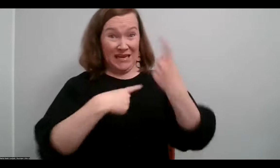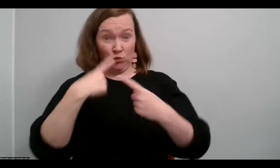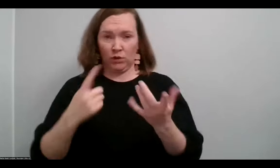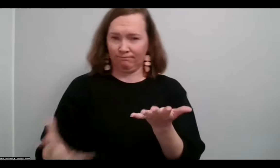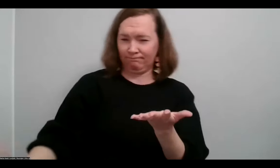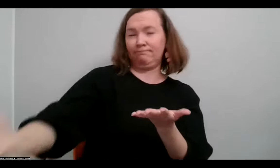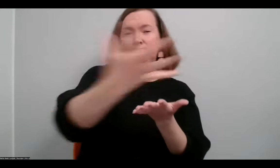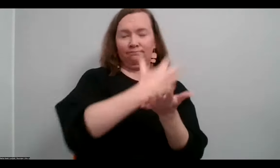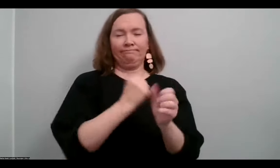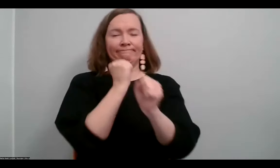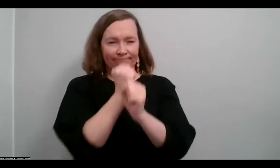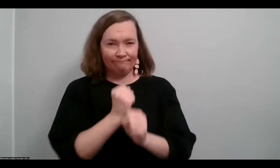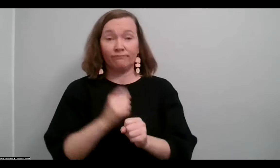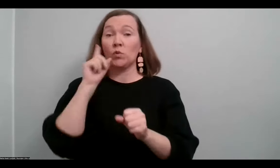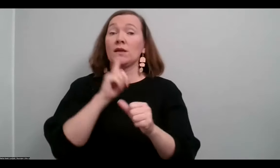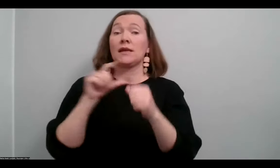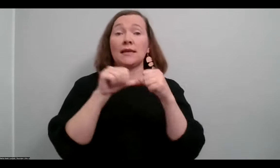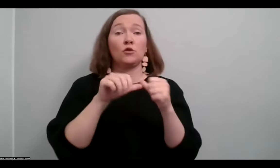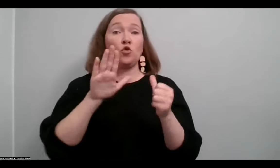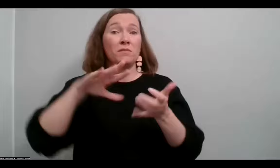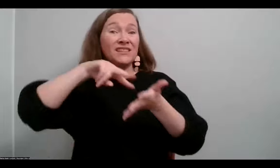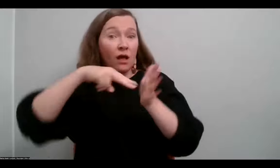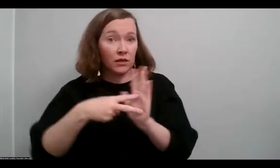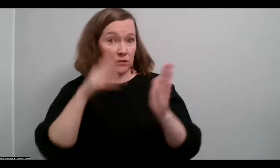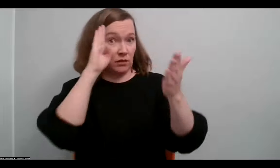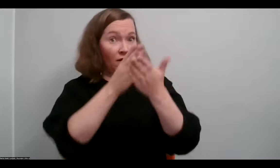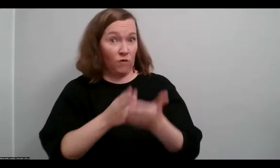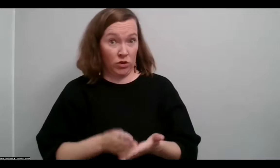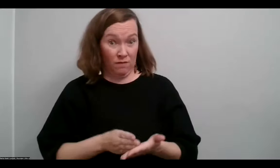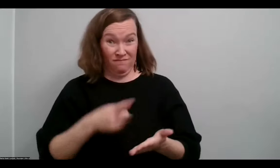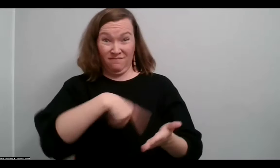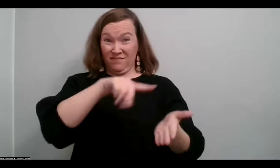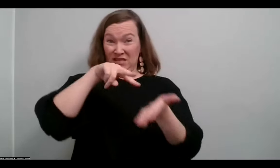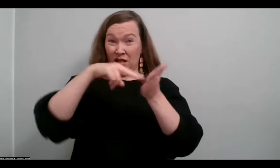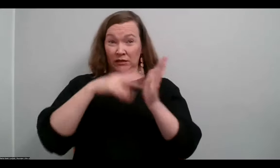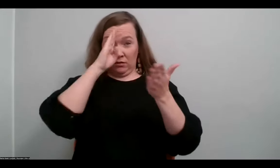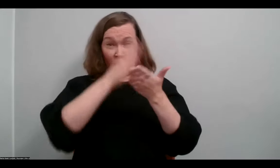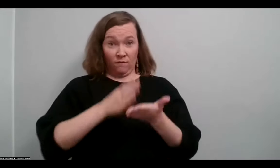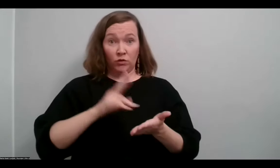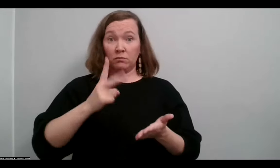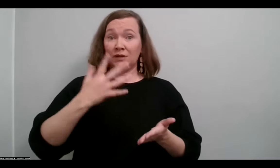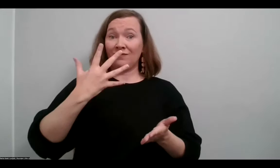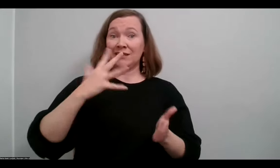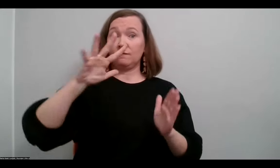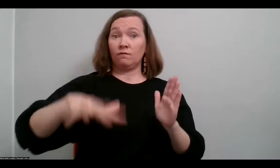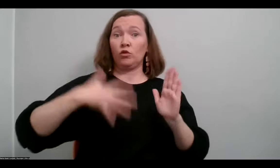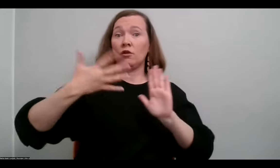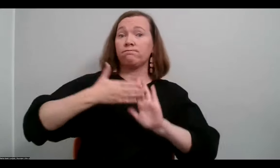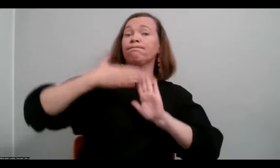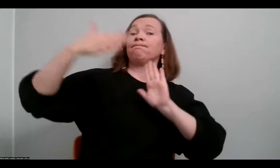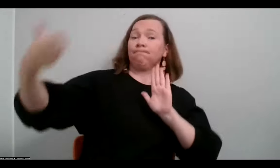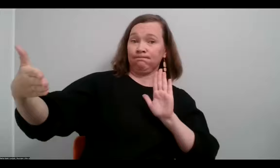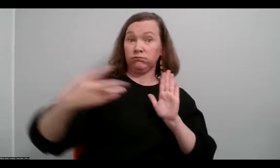ei vielä toimi, mitä ongelmia on. Ja tältä kiertueelta kerättiin materiaalia ja luotiin Kuurojen